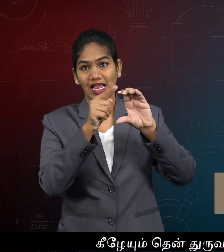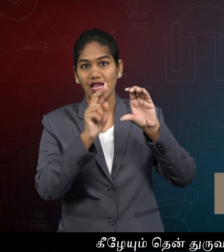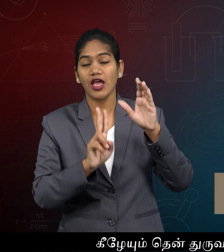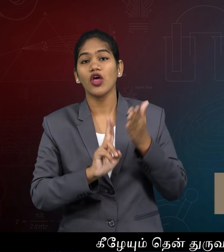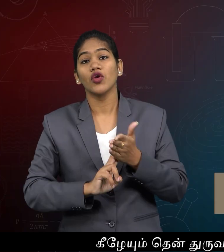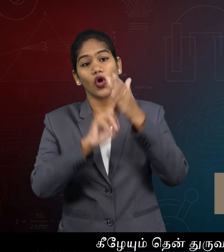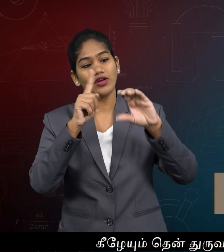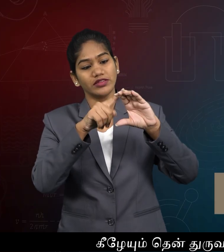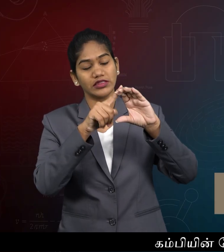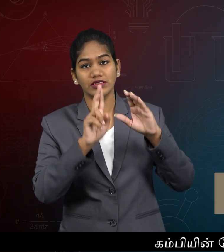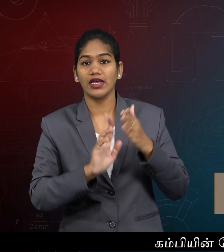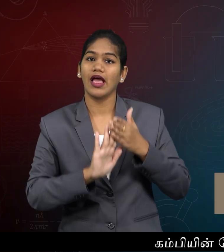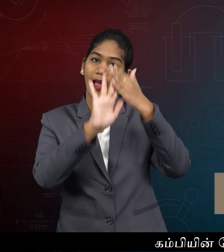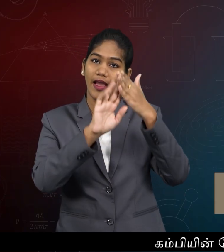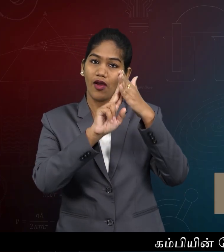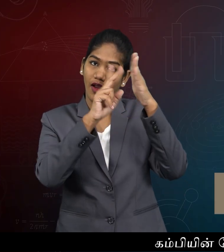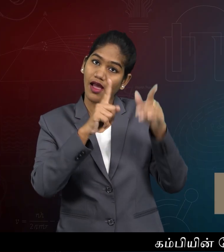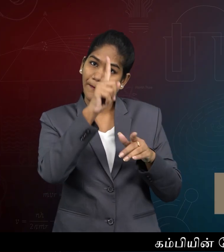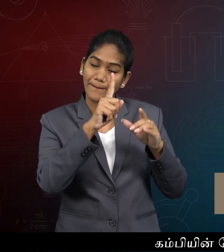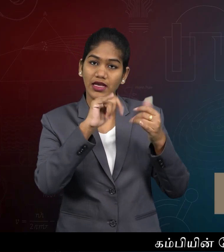செங்குத்தாக அலுமினிய கம்பியின் மேலேயும் வைக்கவும்.